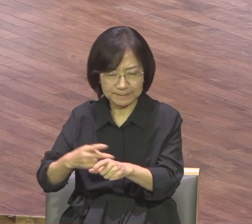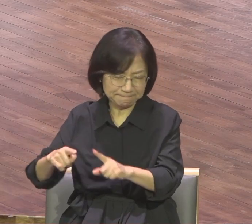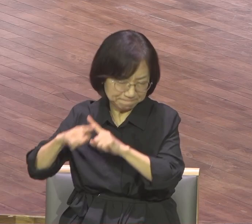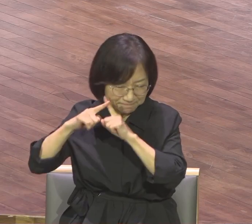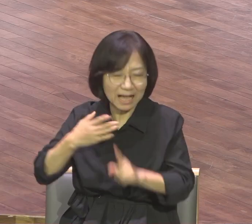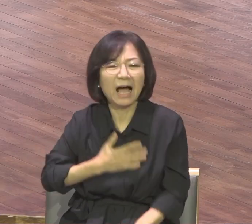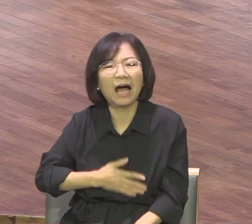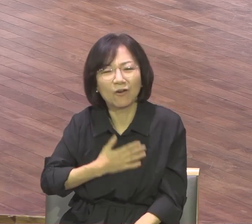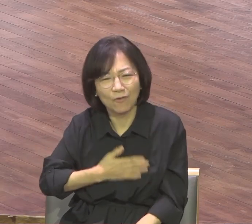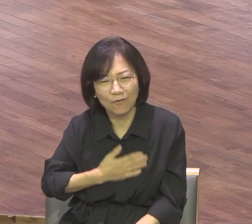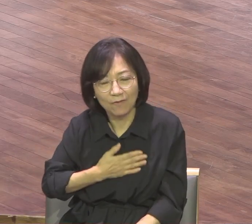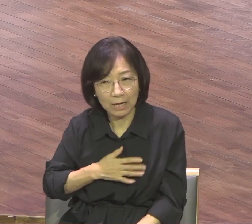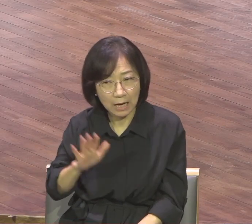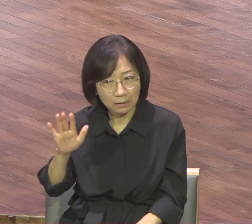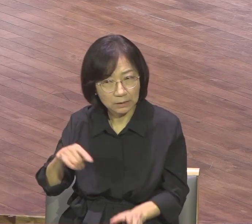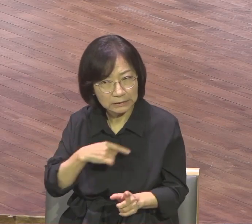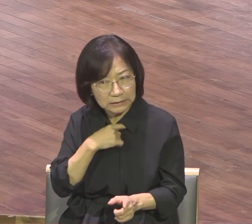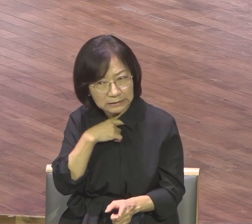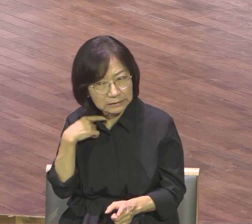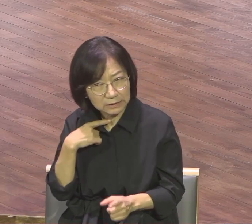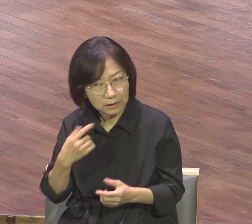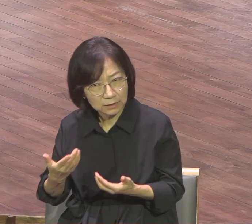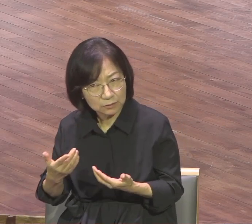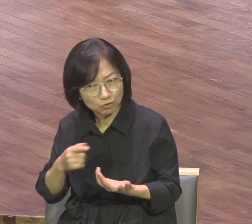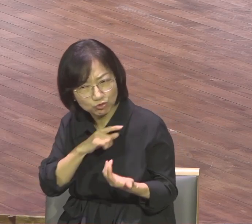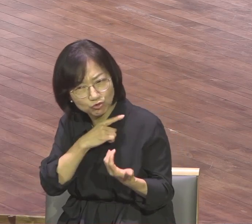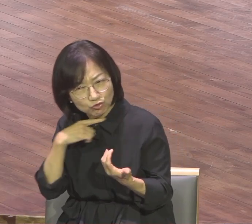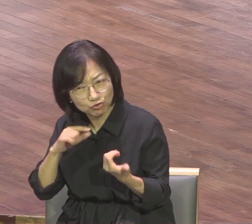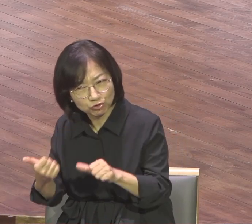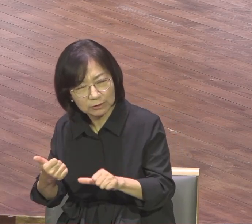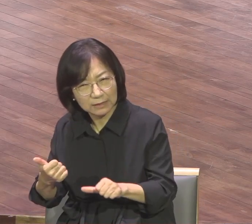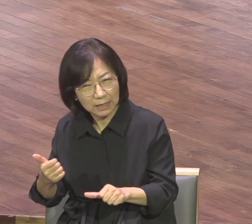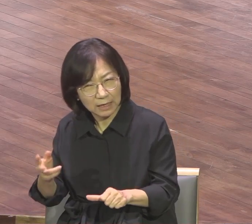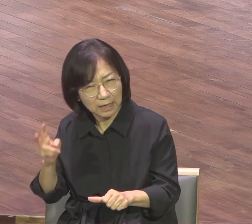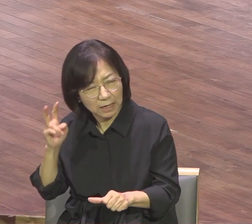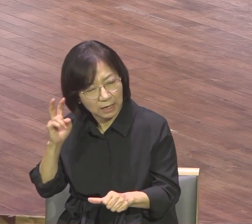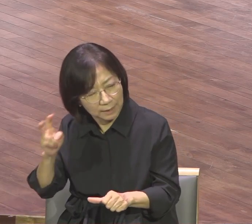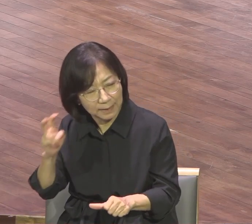어쩌면 순교하까지도 각오하고 예루살렘에 간 것입니다.